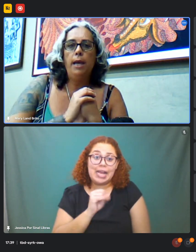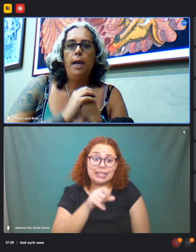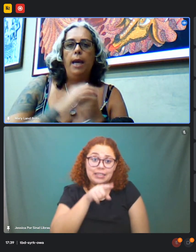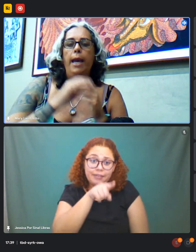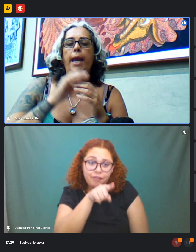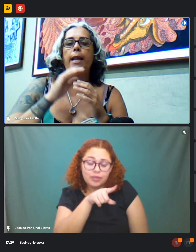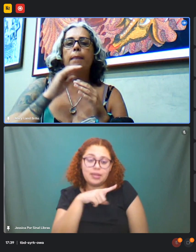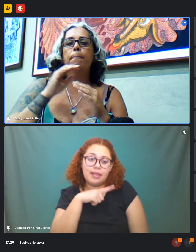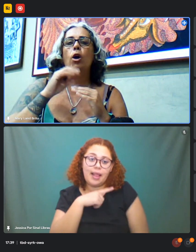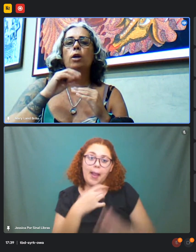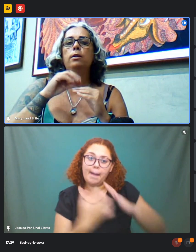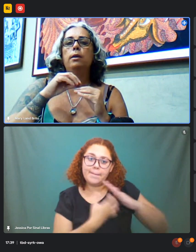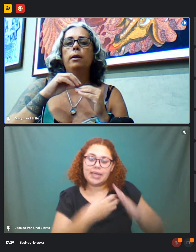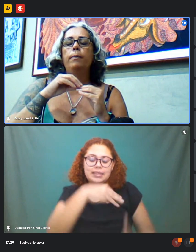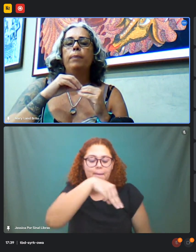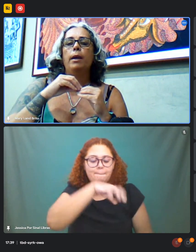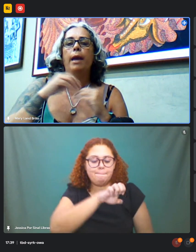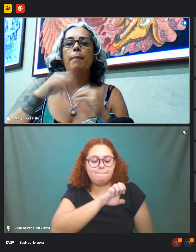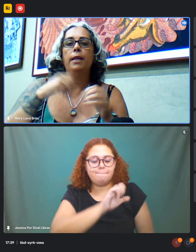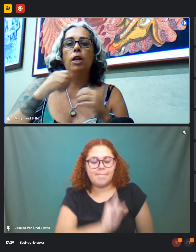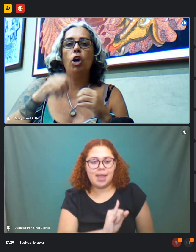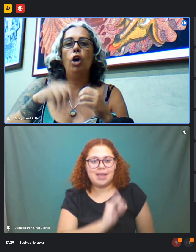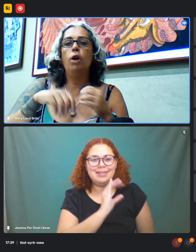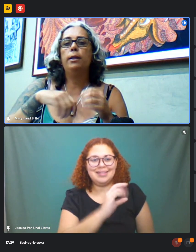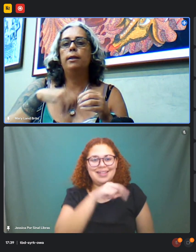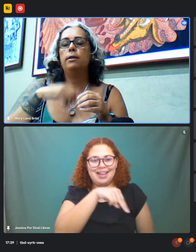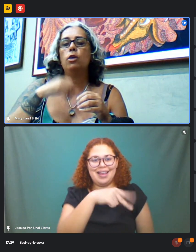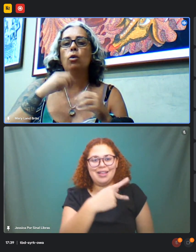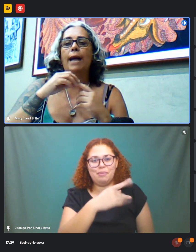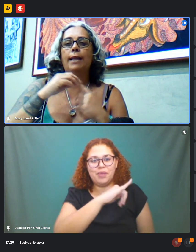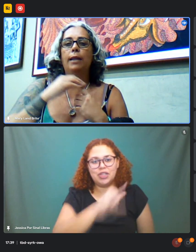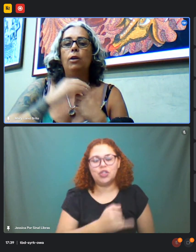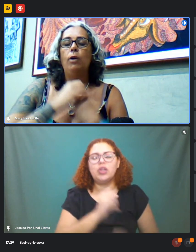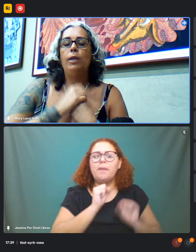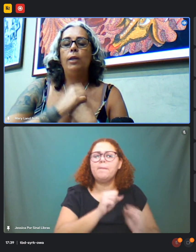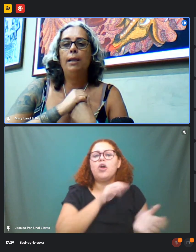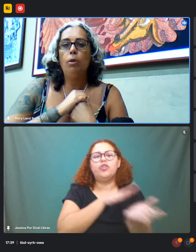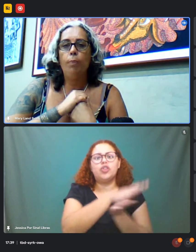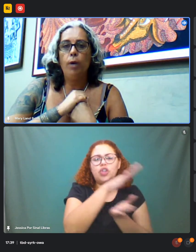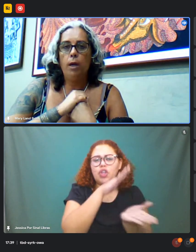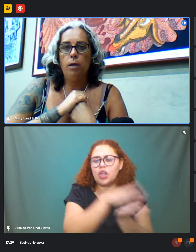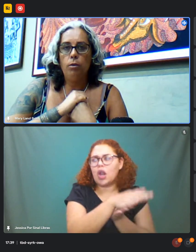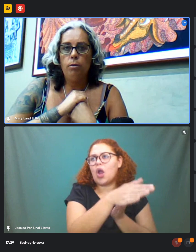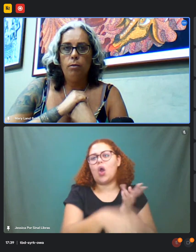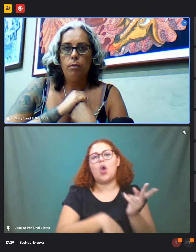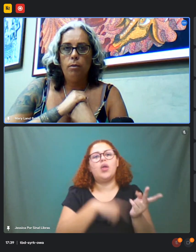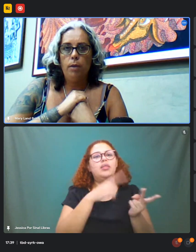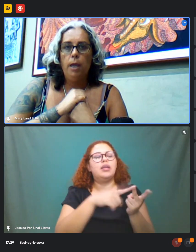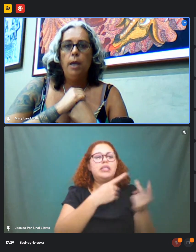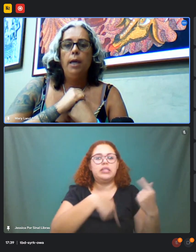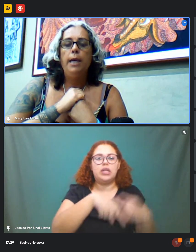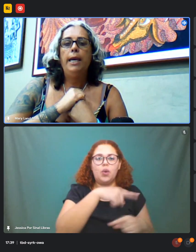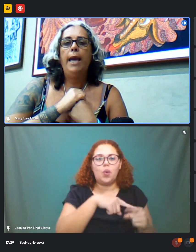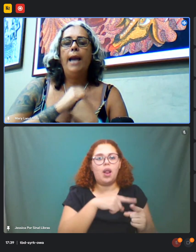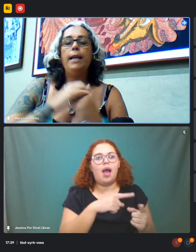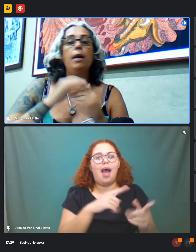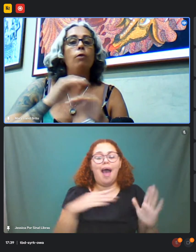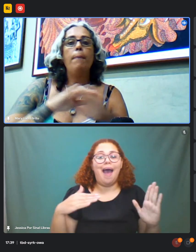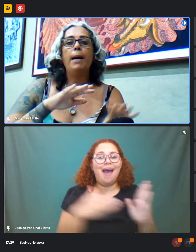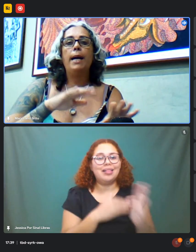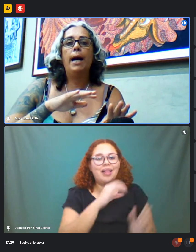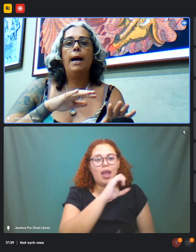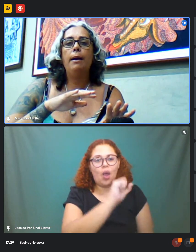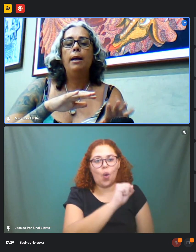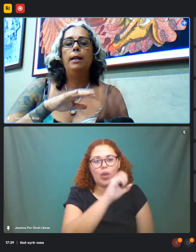MEI, ele pode emitir nota, circular até 80 mil por ano, e ele não